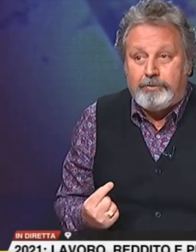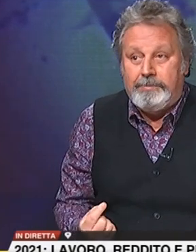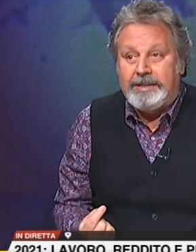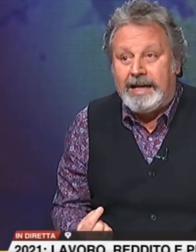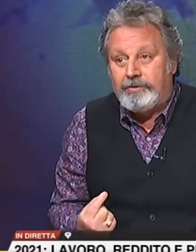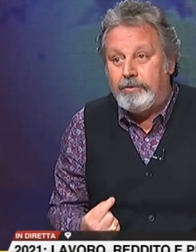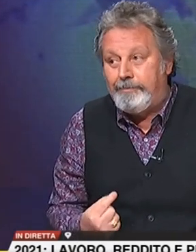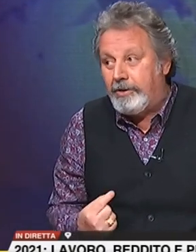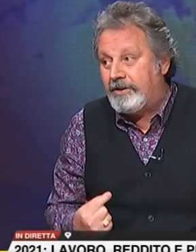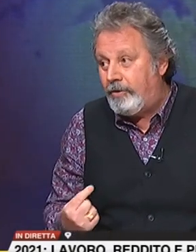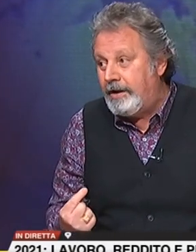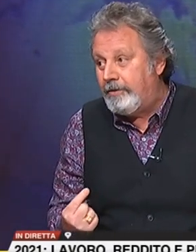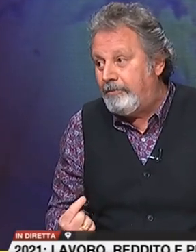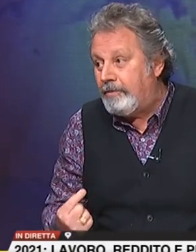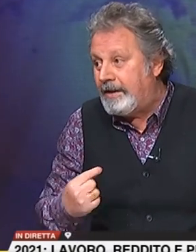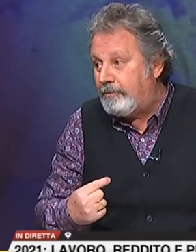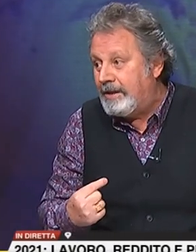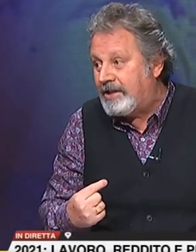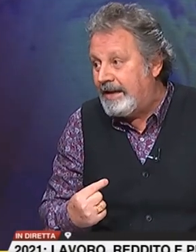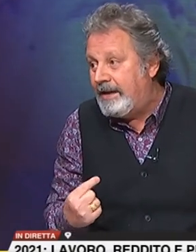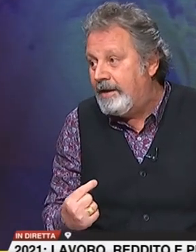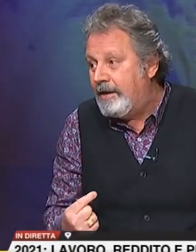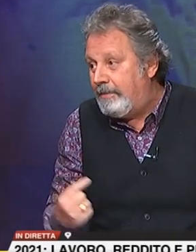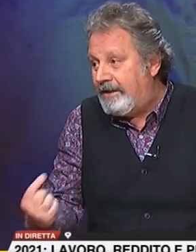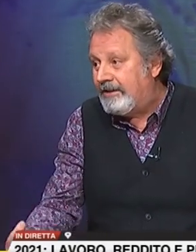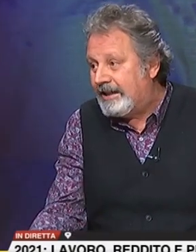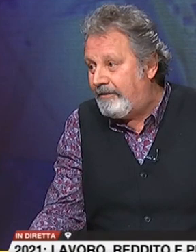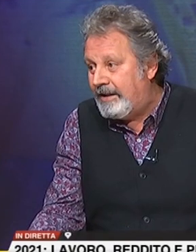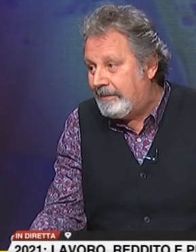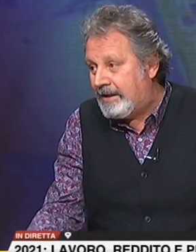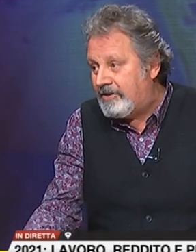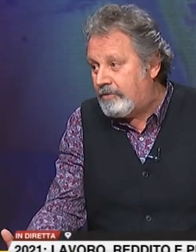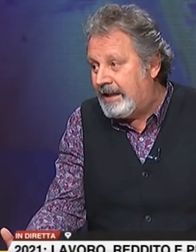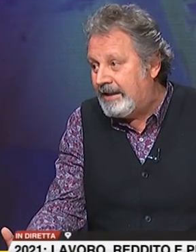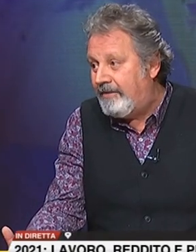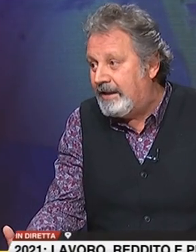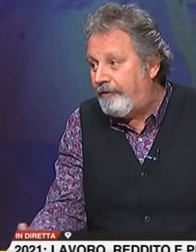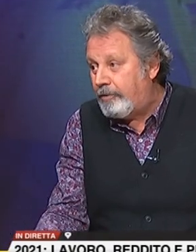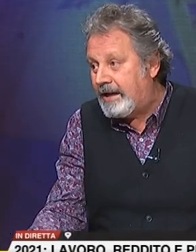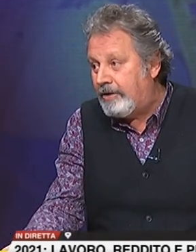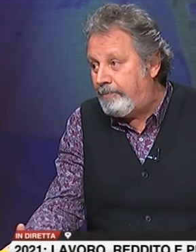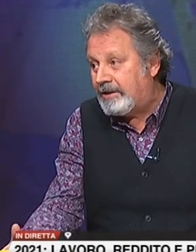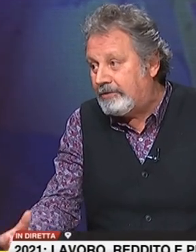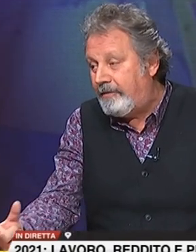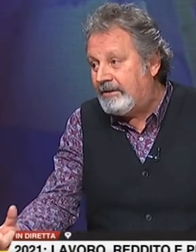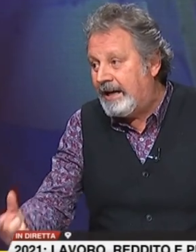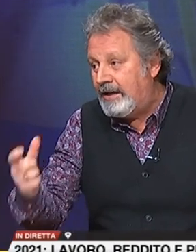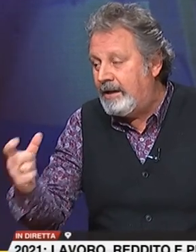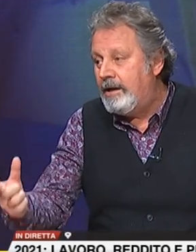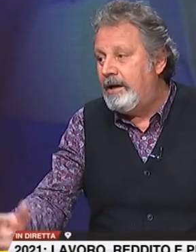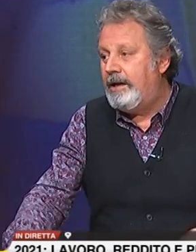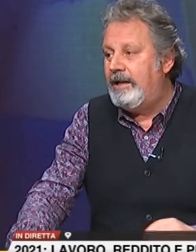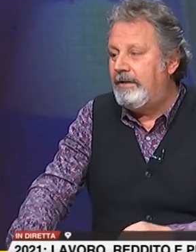questa possibilità, solo che però la soglia non è più quella dei 15 anni, ma è diventata 20, perché ci sono state le varie riforme che hanno portato a 20